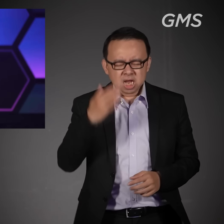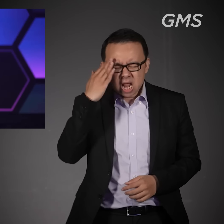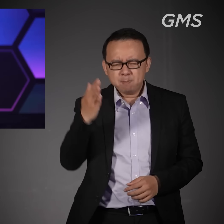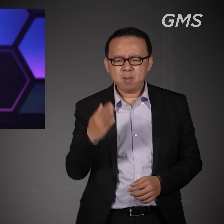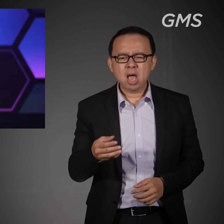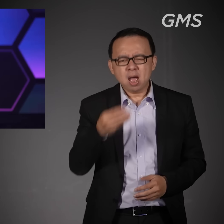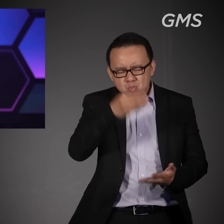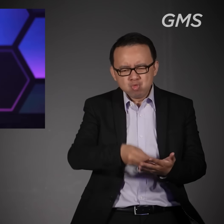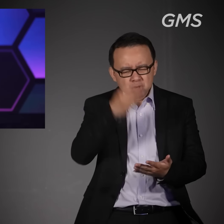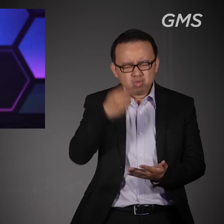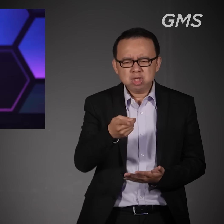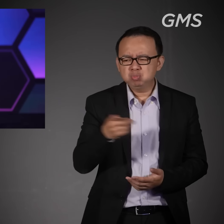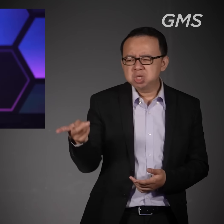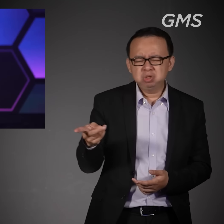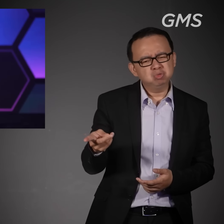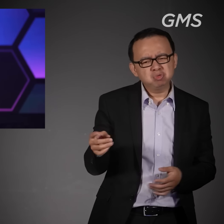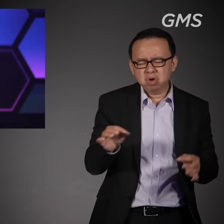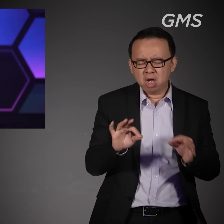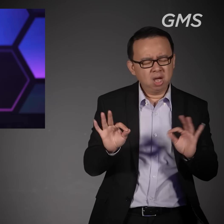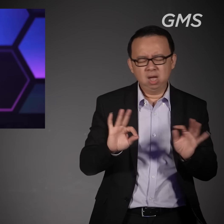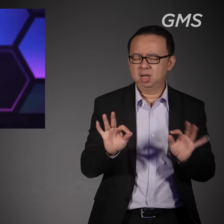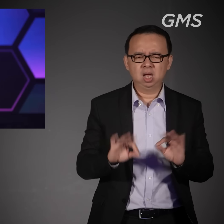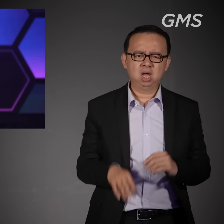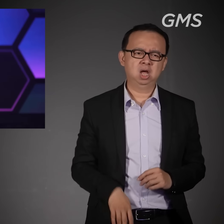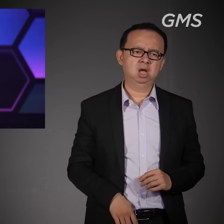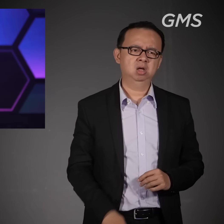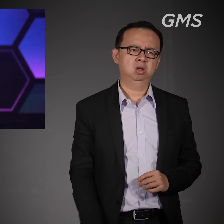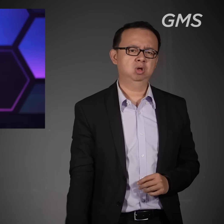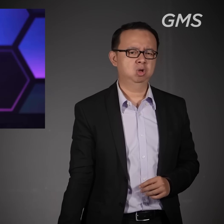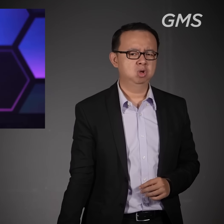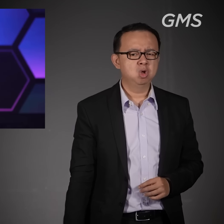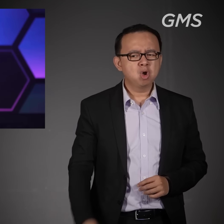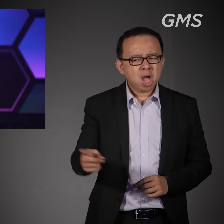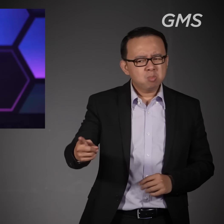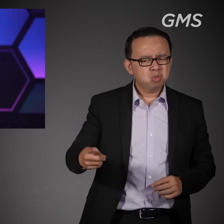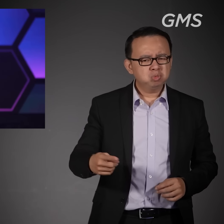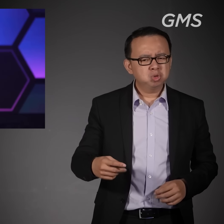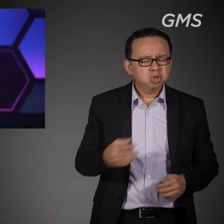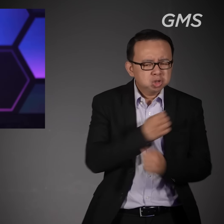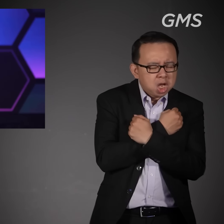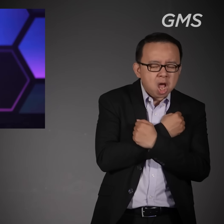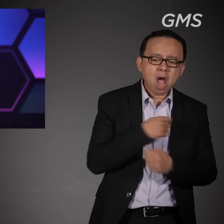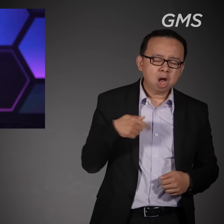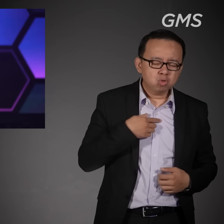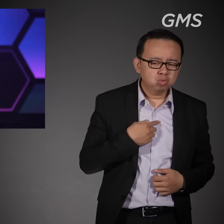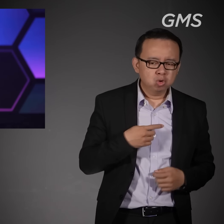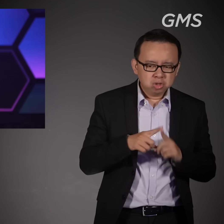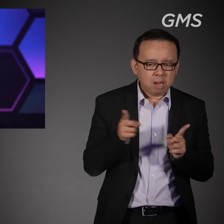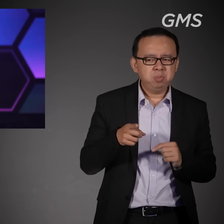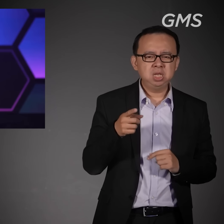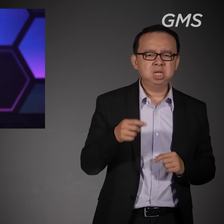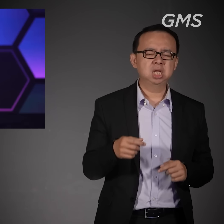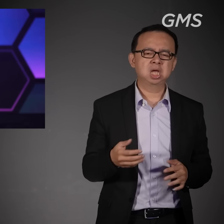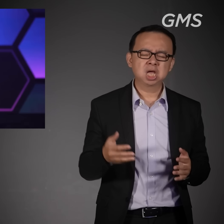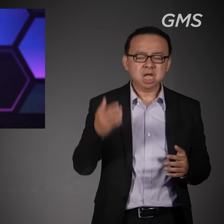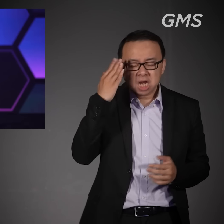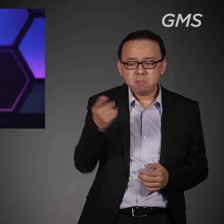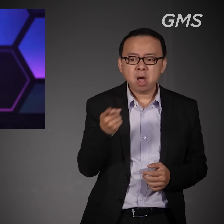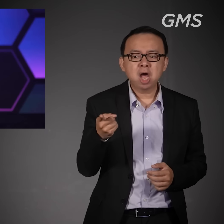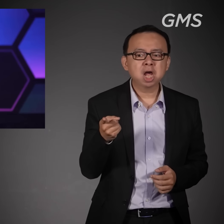gak aman. Katanya aku Tuhan, katanya kalian sayang sama aku, panggil aku guru, juru selamatmu. Kalau aku